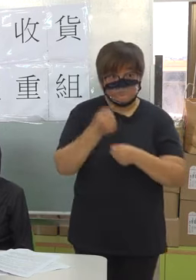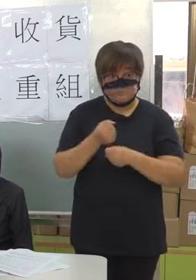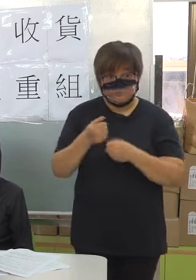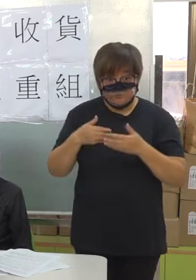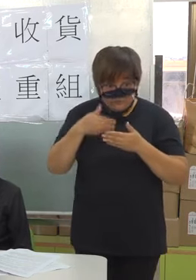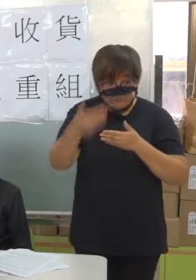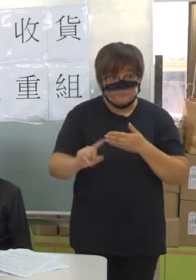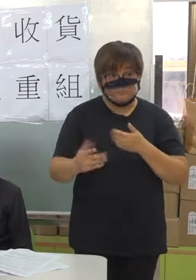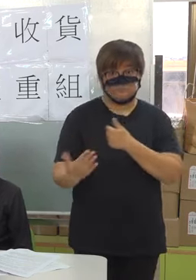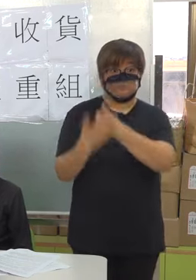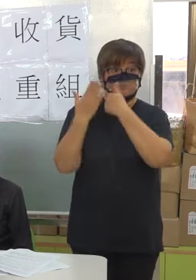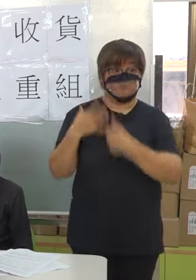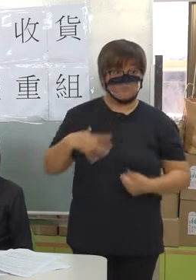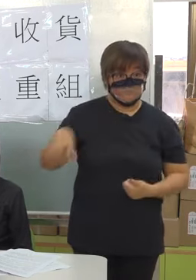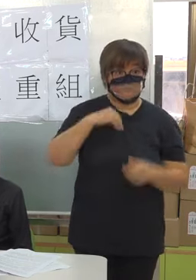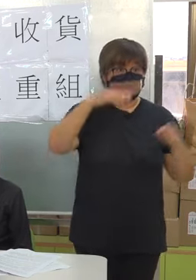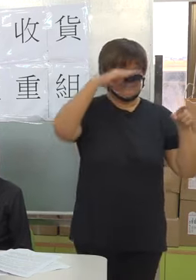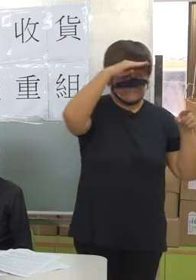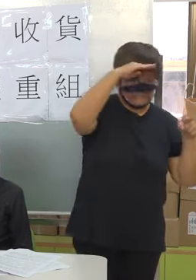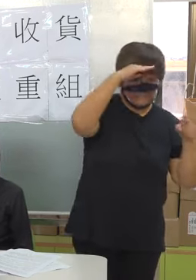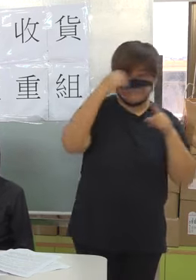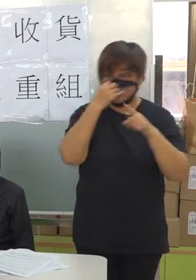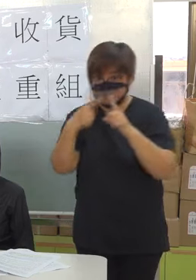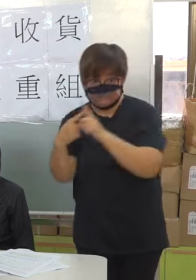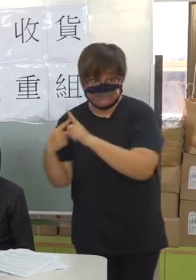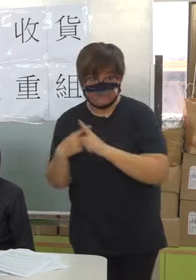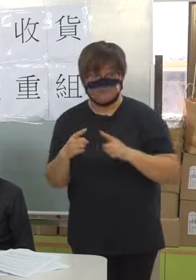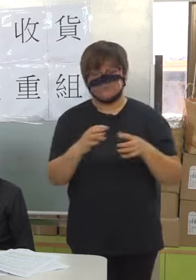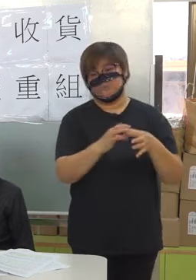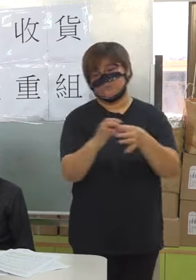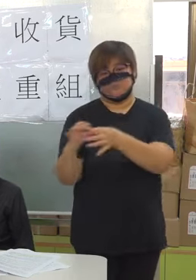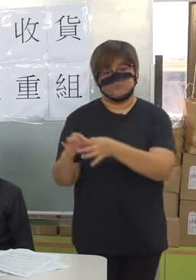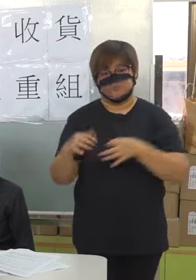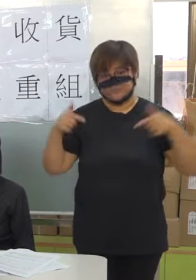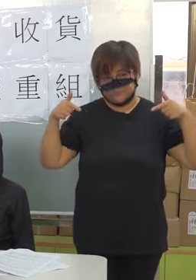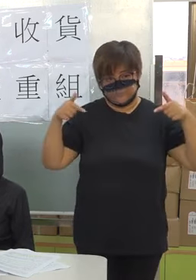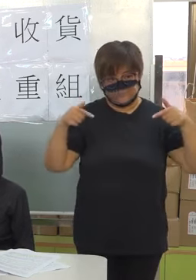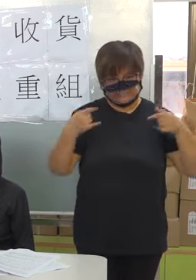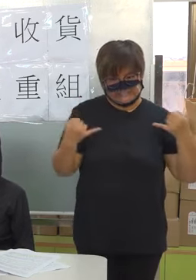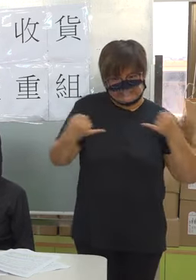民關係嘗試有個突破，或者係嘗試解決我哋彼此之間對立嘅情況。